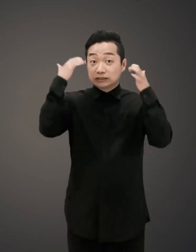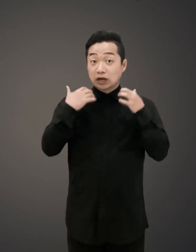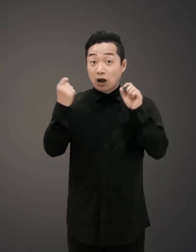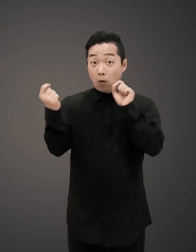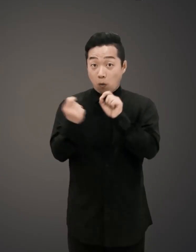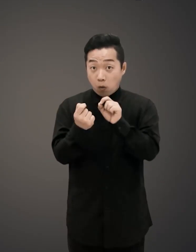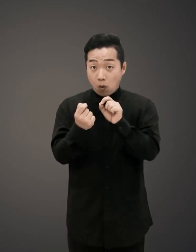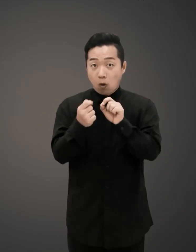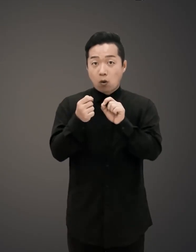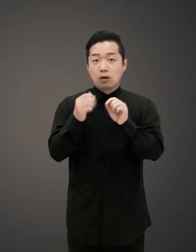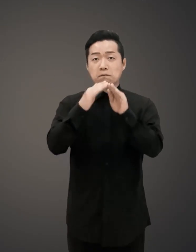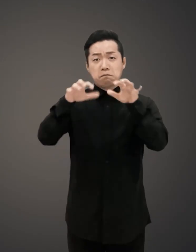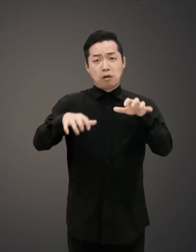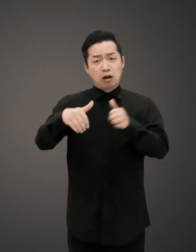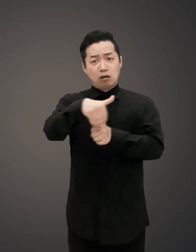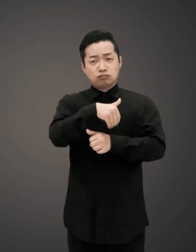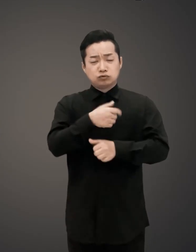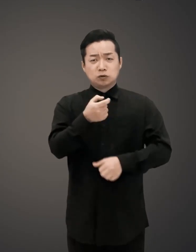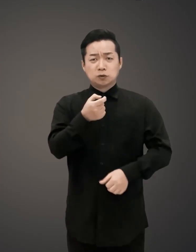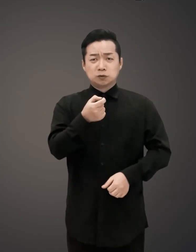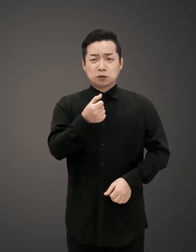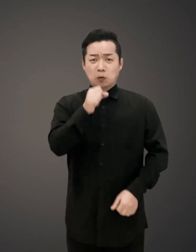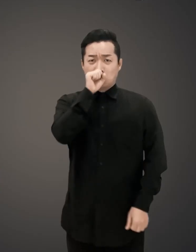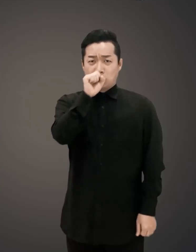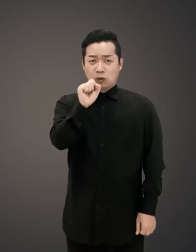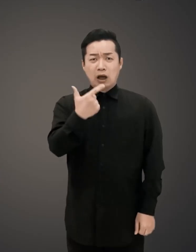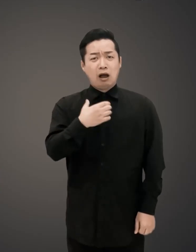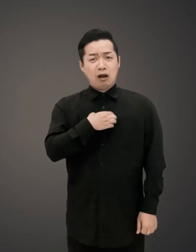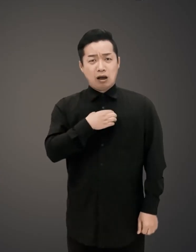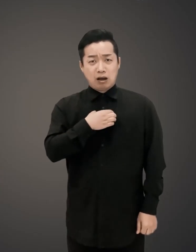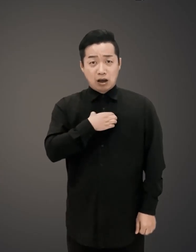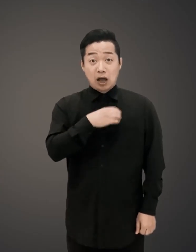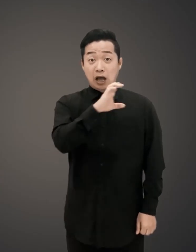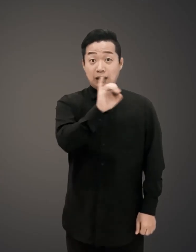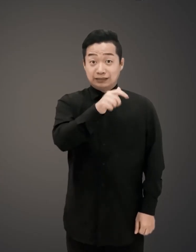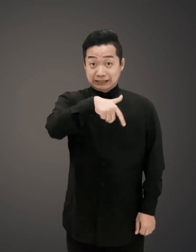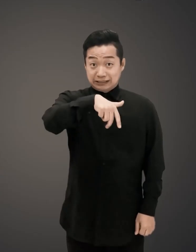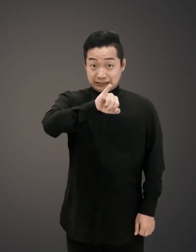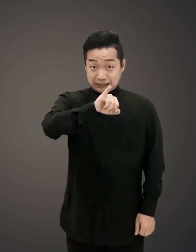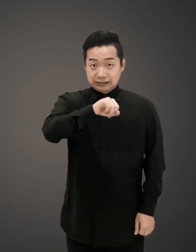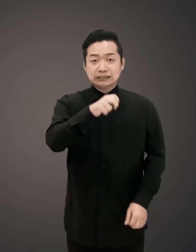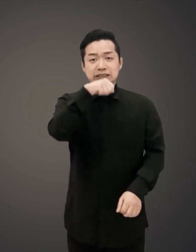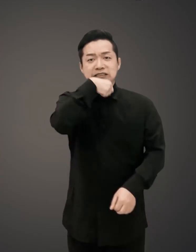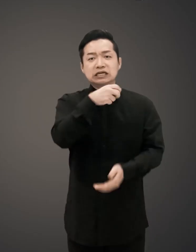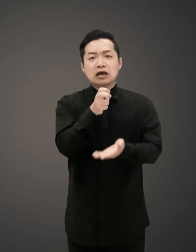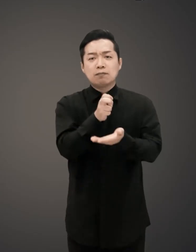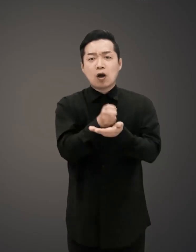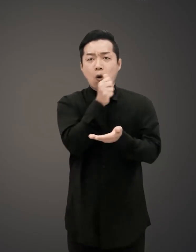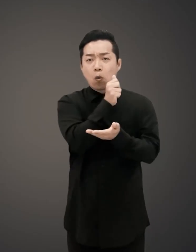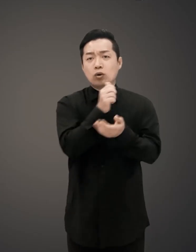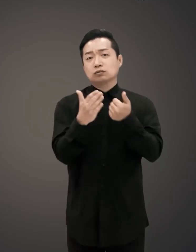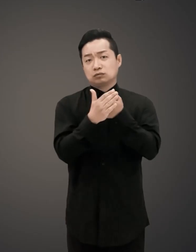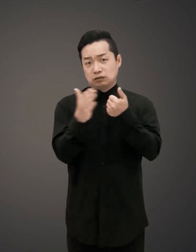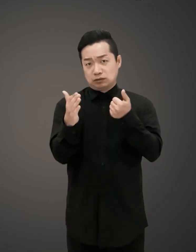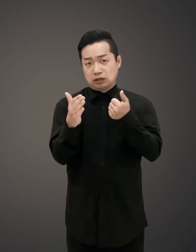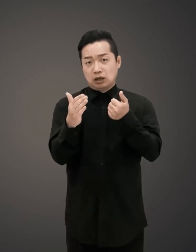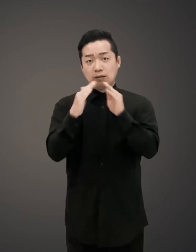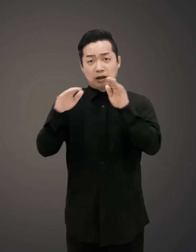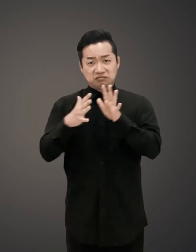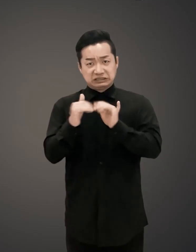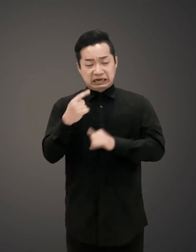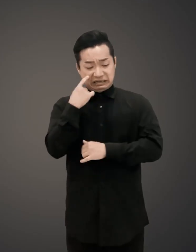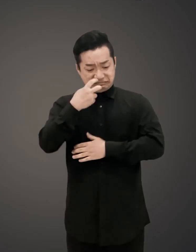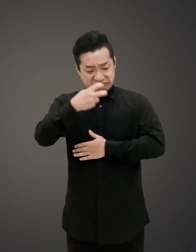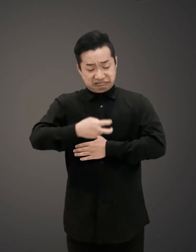여름이 오자 메이콤의 분위기는 날로 흉흉해졌다. 에디커스 핀치가 흑인을 변호한다는 이유로 마을